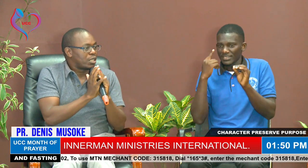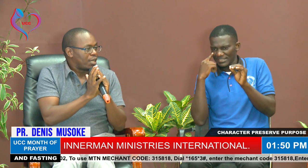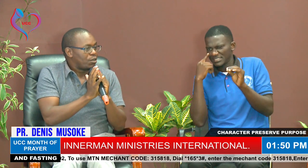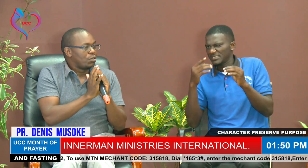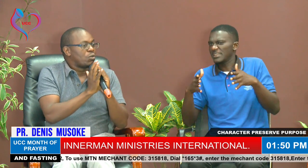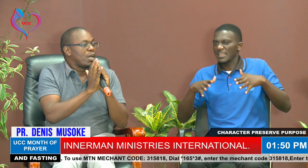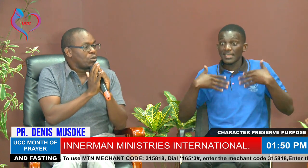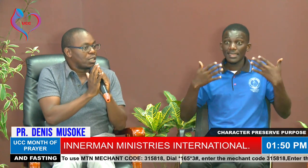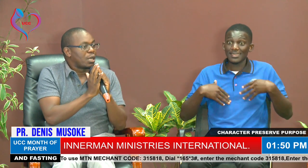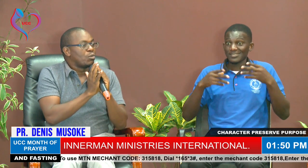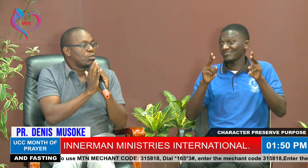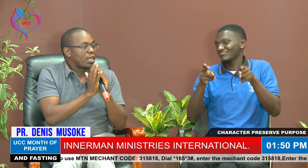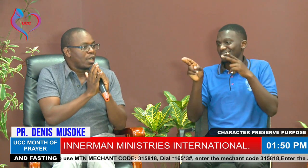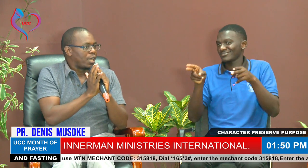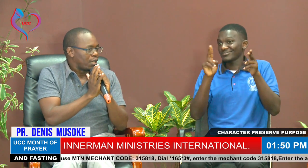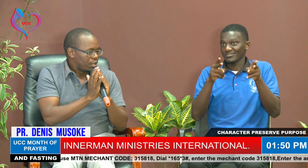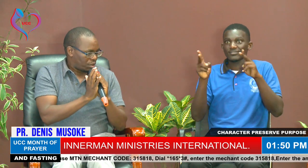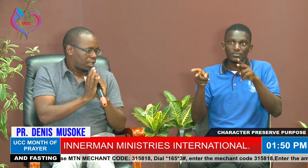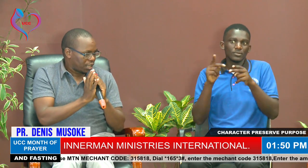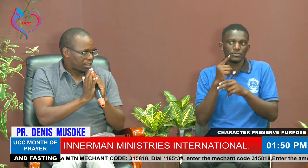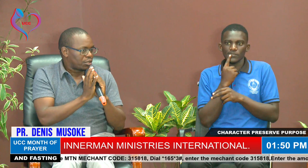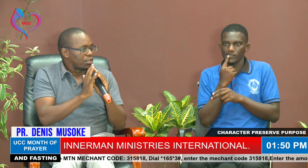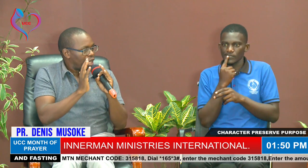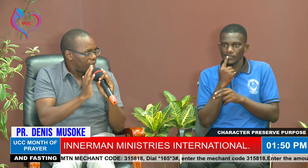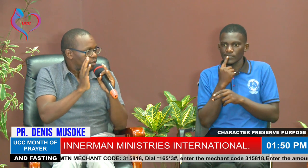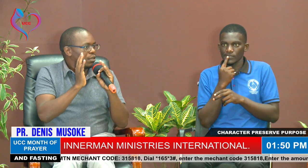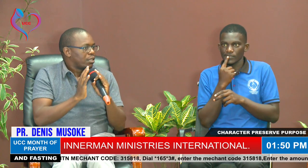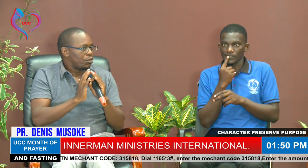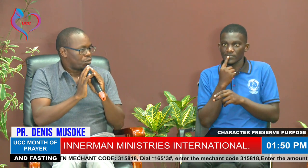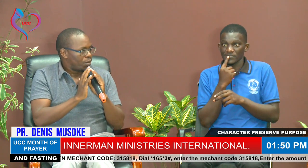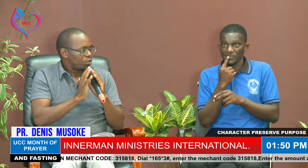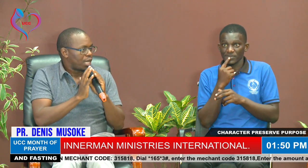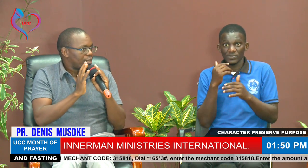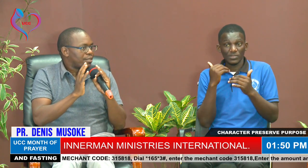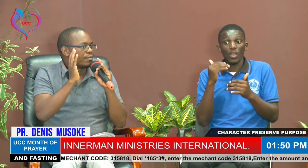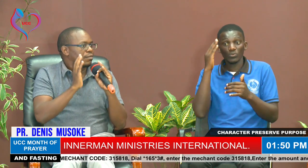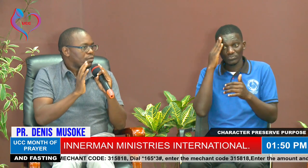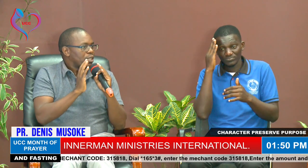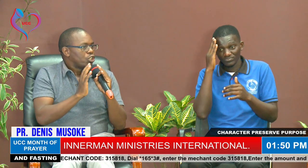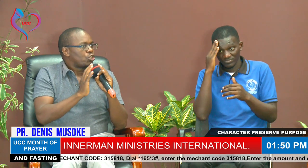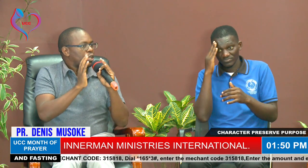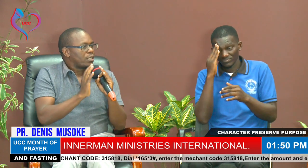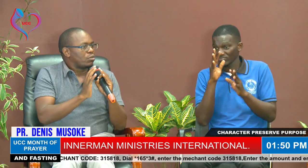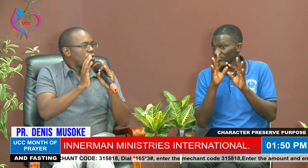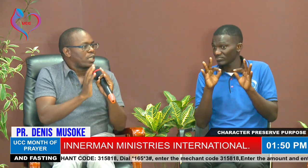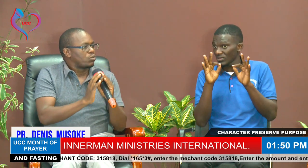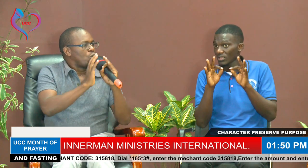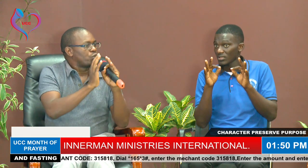kila. Inuku bango uleta momo naga. Chotegeza chechino. Ya. Orongo manyotandise. Chokate ulo kwati buo